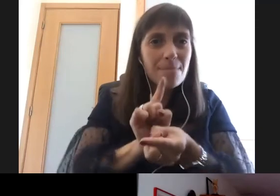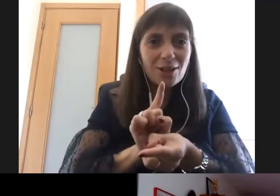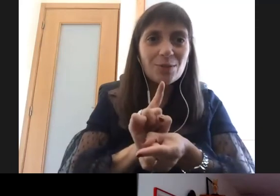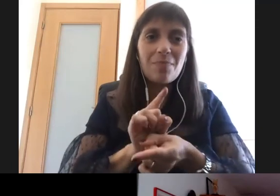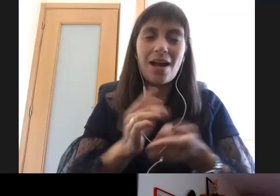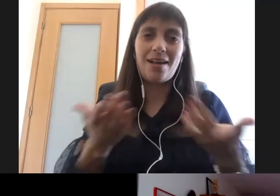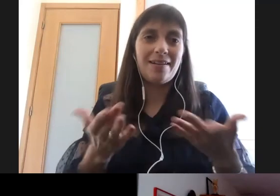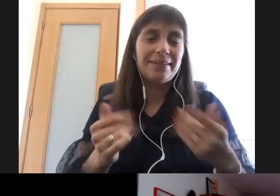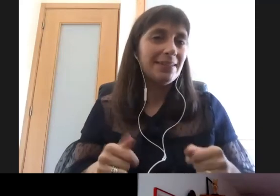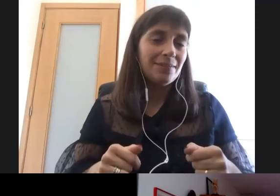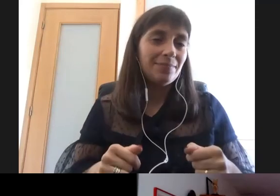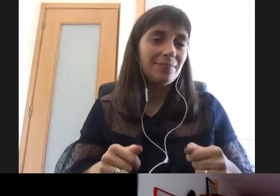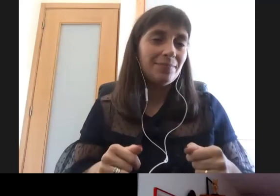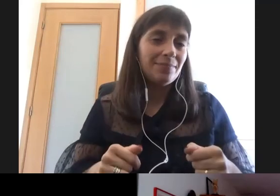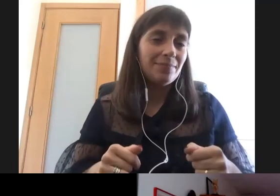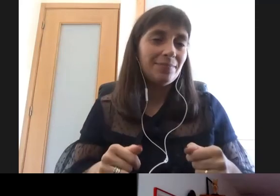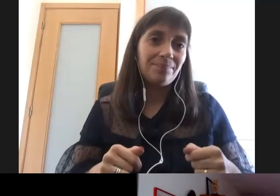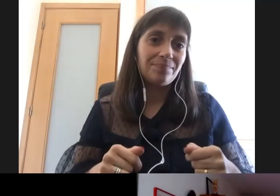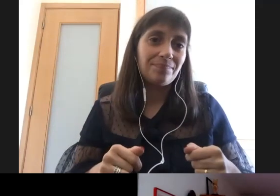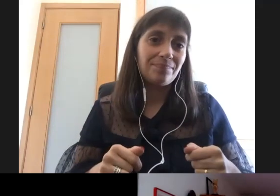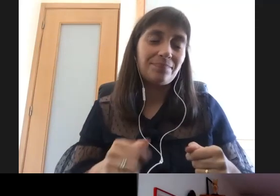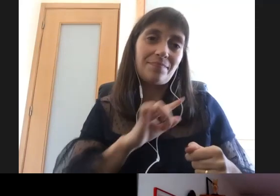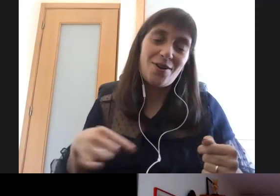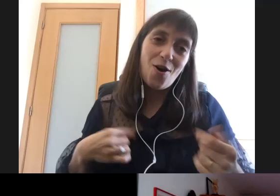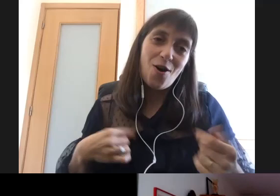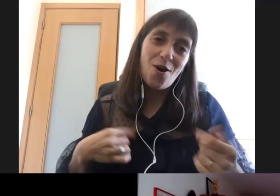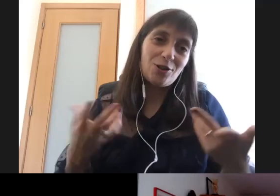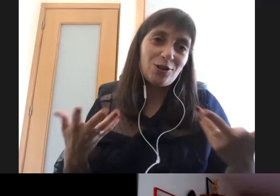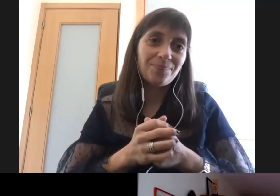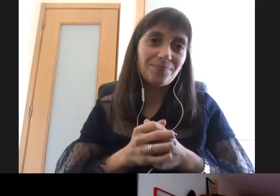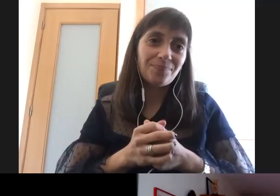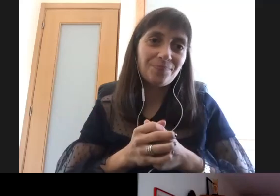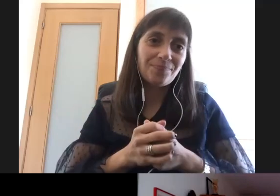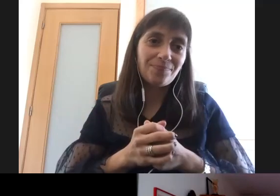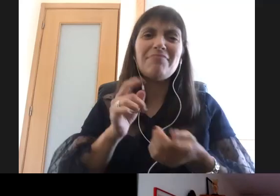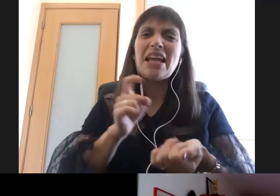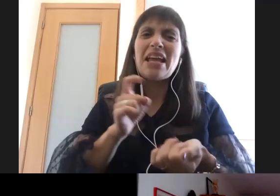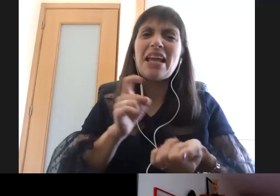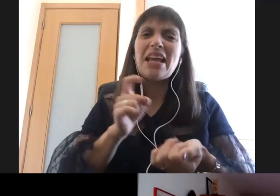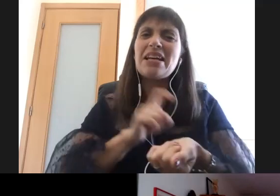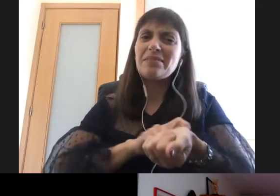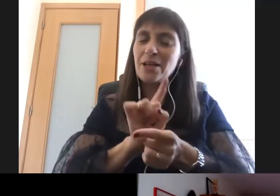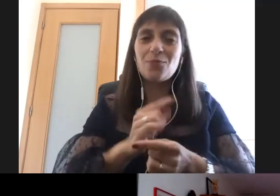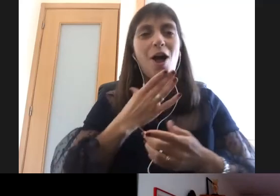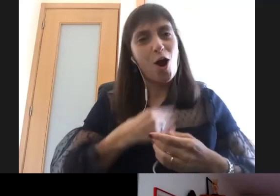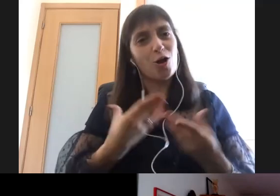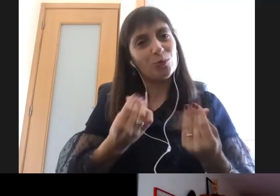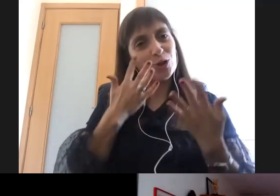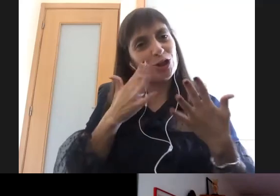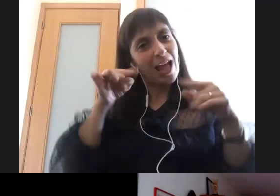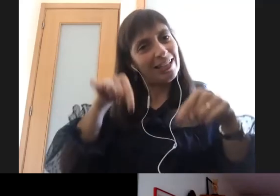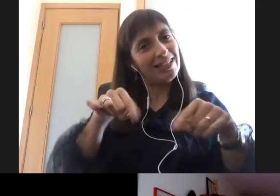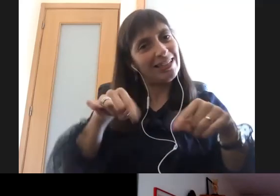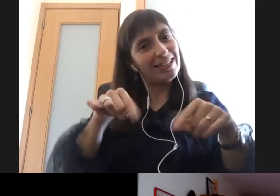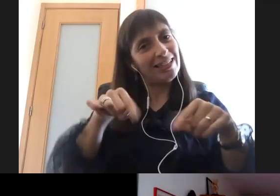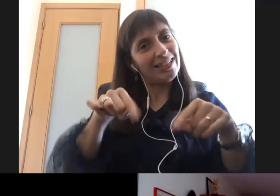e, de certa forma, no mesmo temperamento. Então, é um prazer estar aqui. Eu